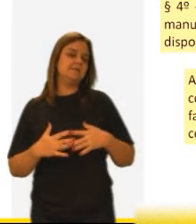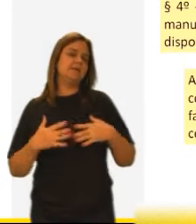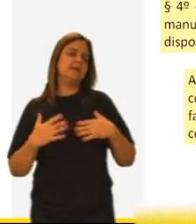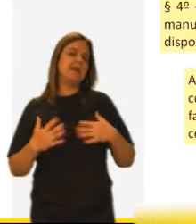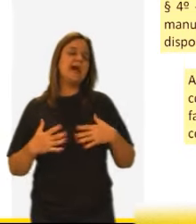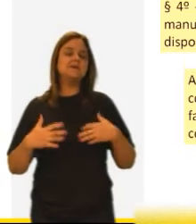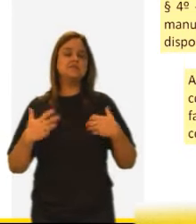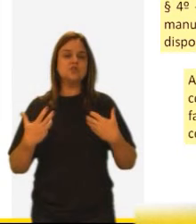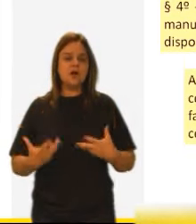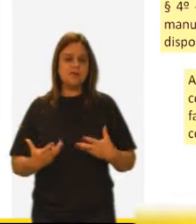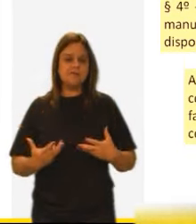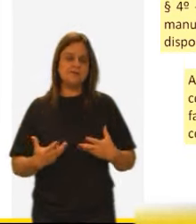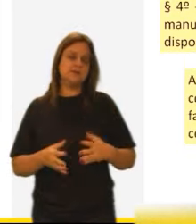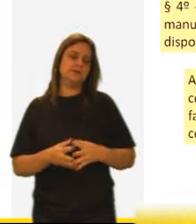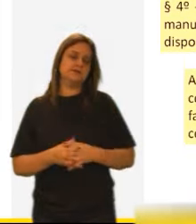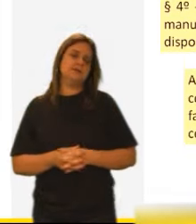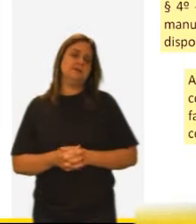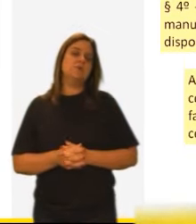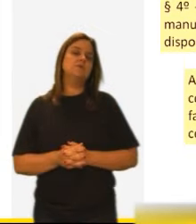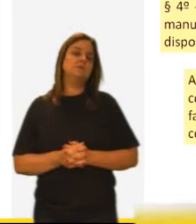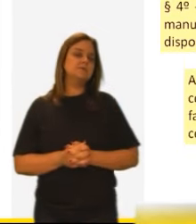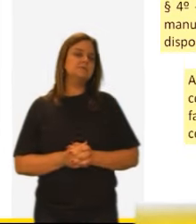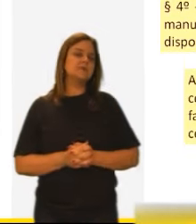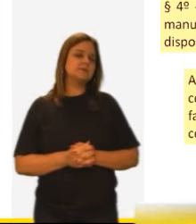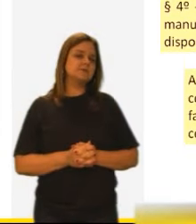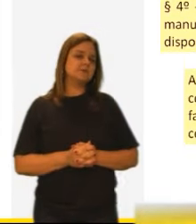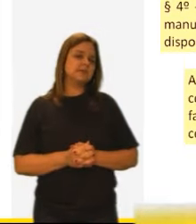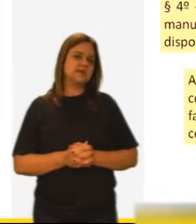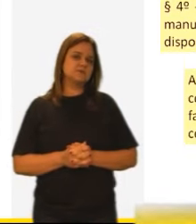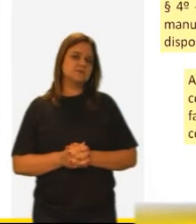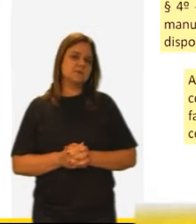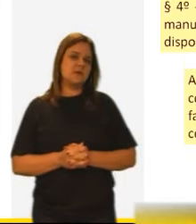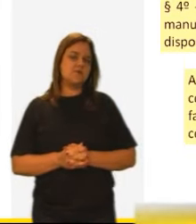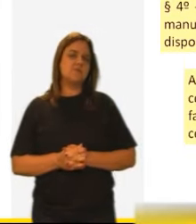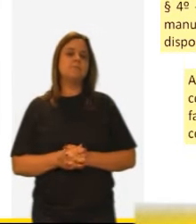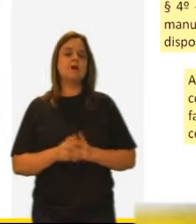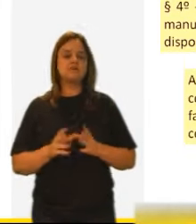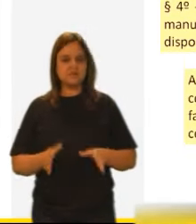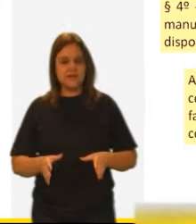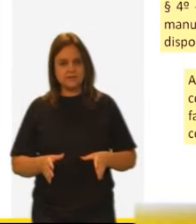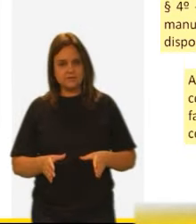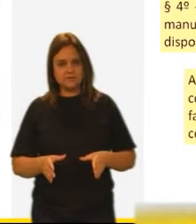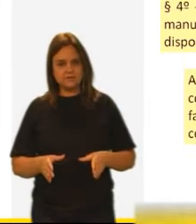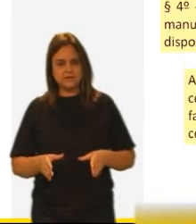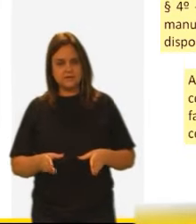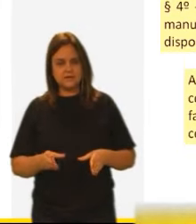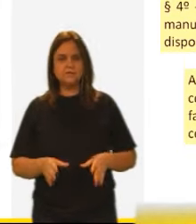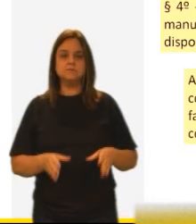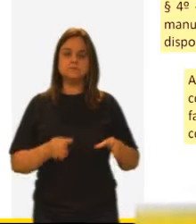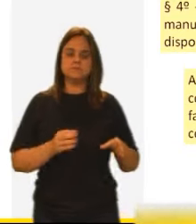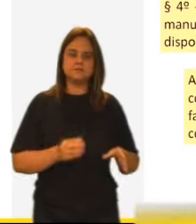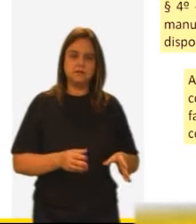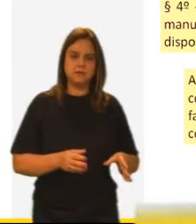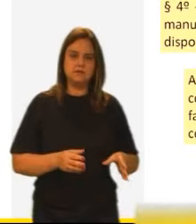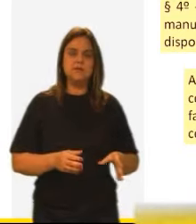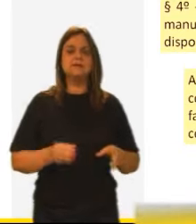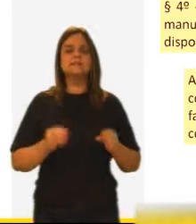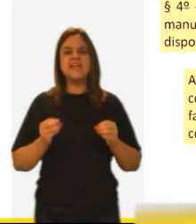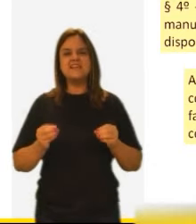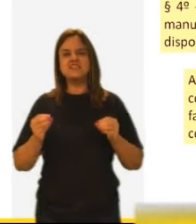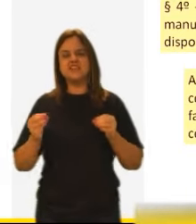lei criar nova contribuição para a Seguridade Social? Pode criar nova contribuição?